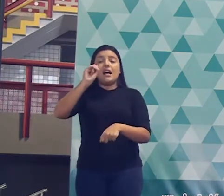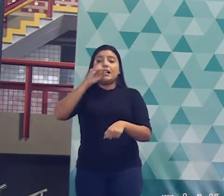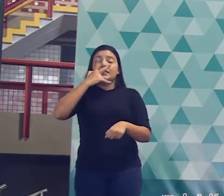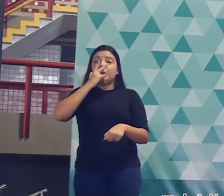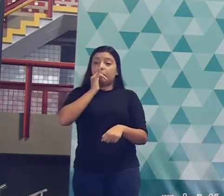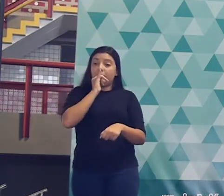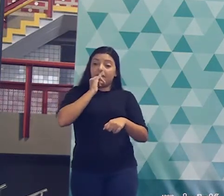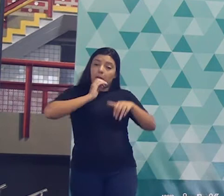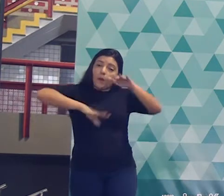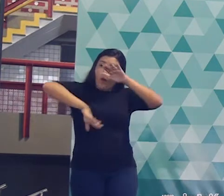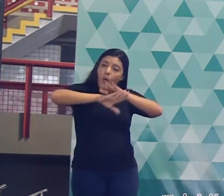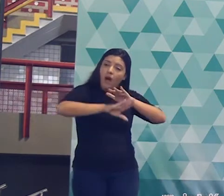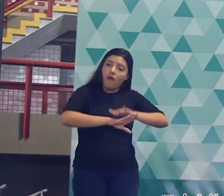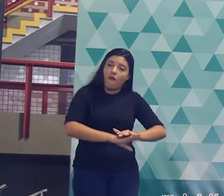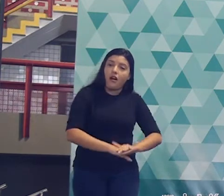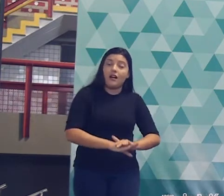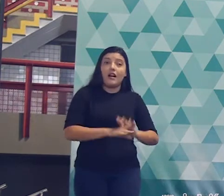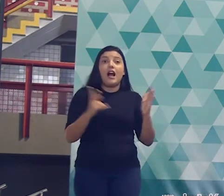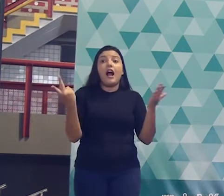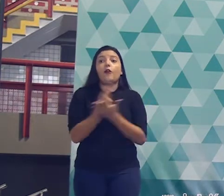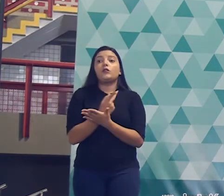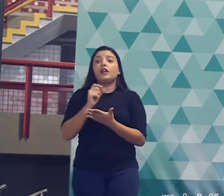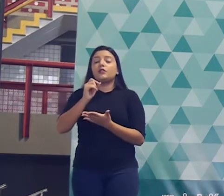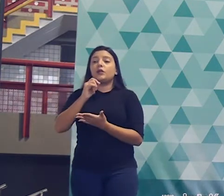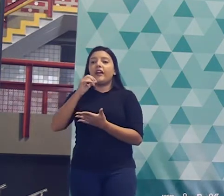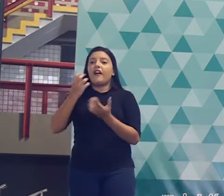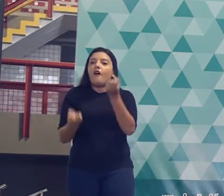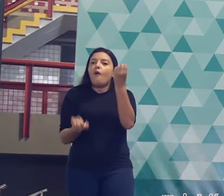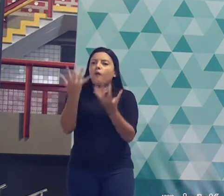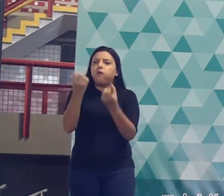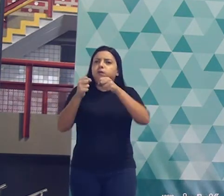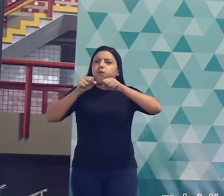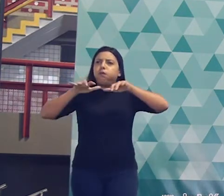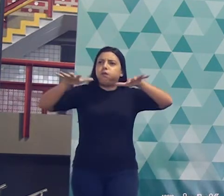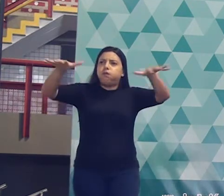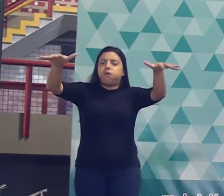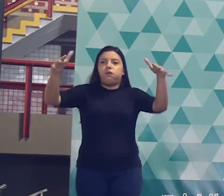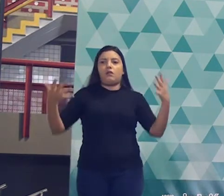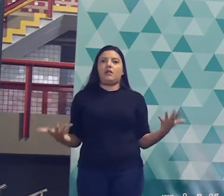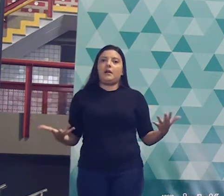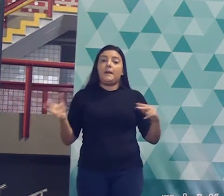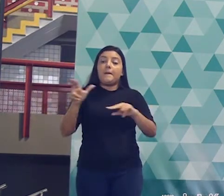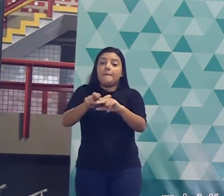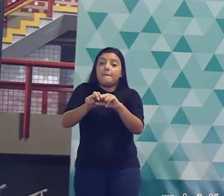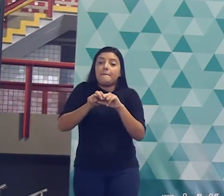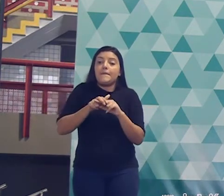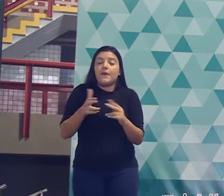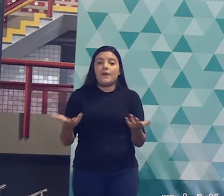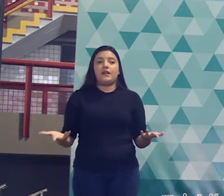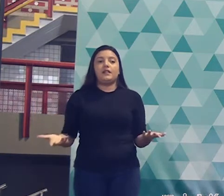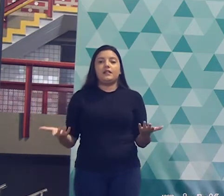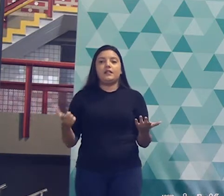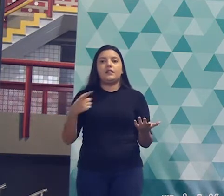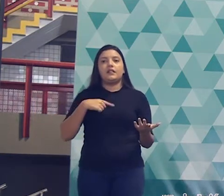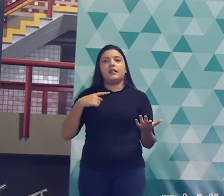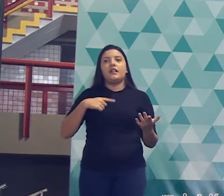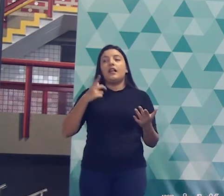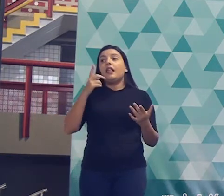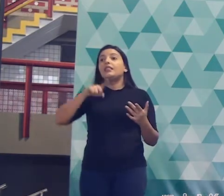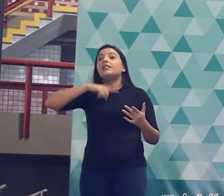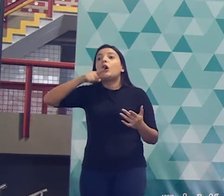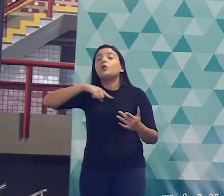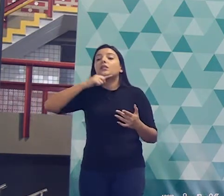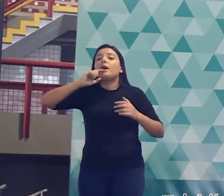de forma correta, ele pode vir a causar uma grande explosão. Então, talvez este seja um dos motivos para o não desenvolvimento,